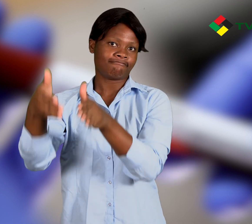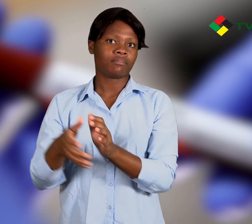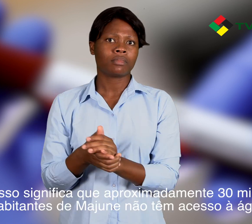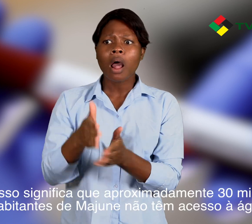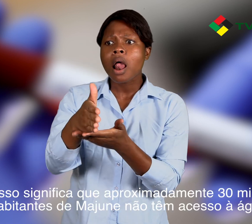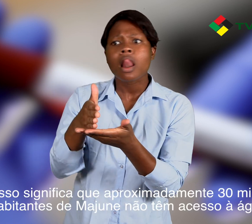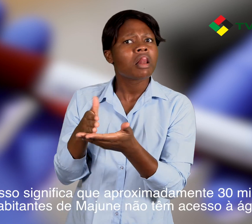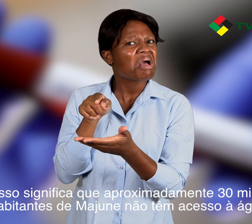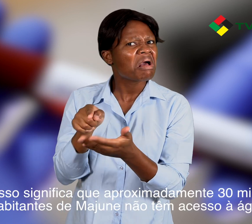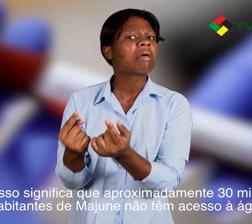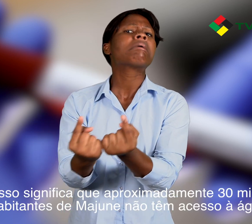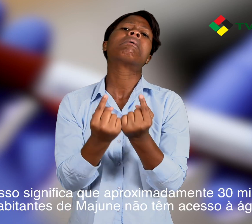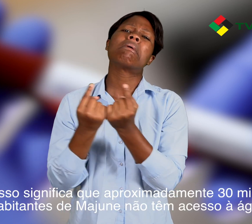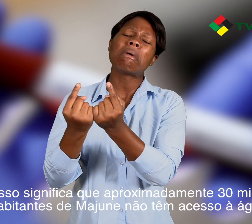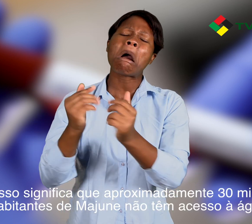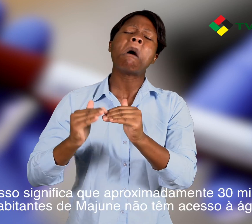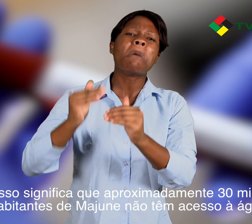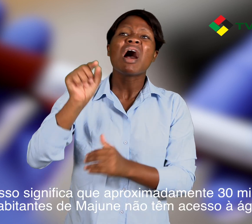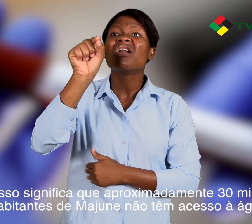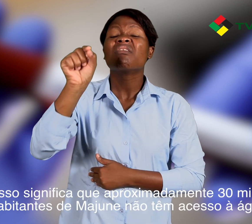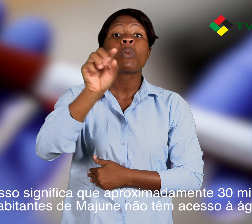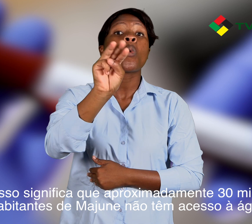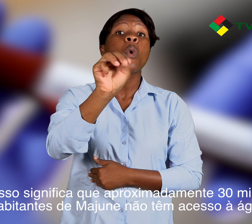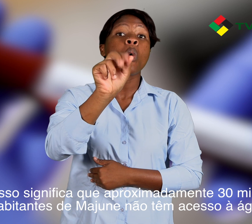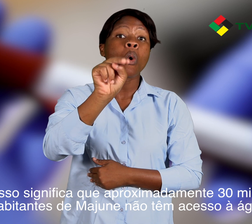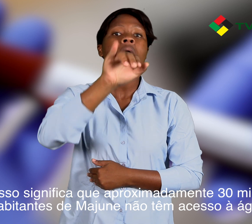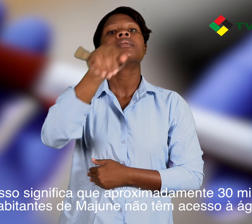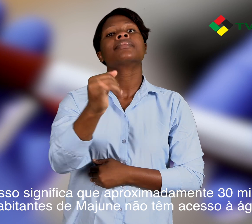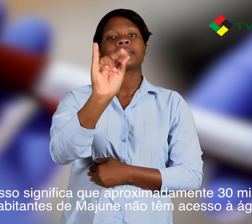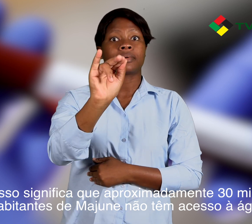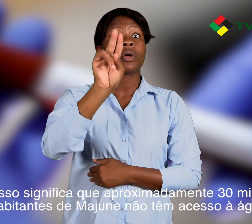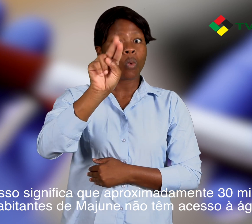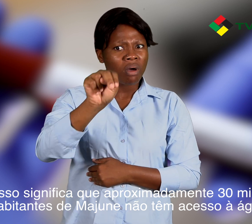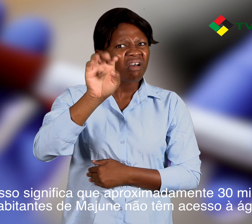Isso significa que aproximadamente 30 mil habitantes de Majune não têm acesso à água.